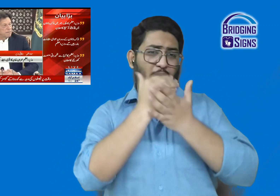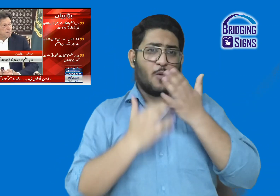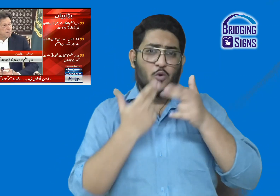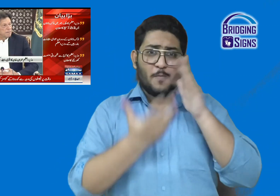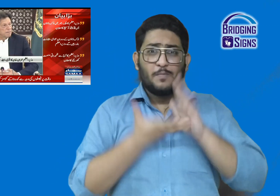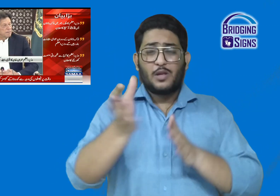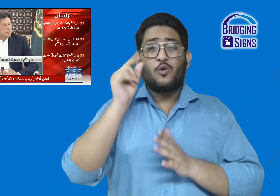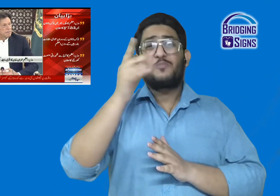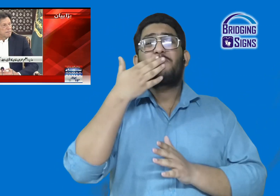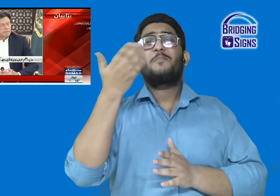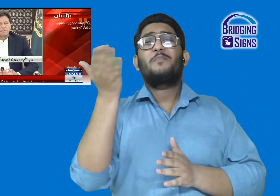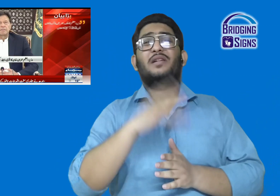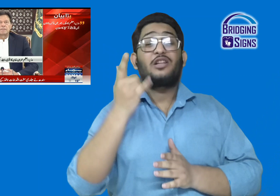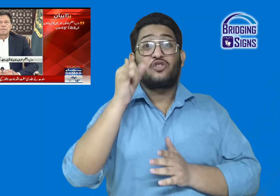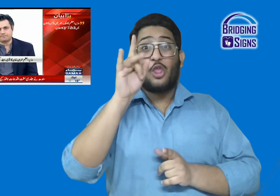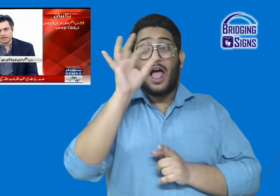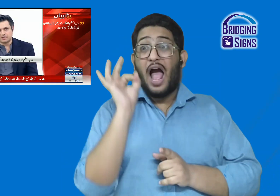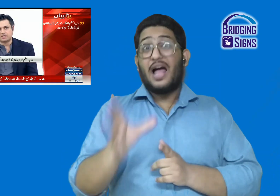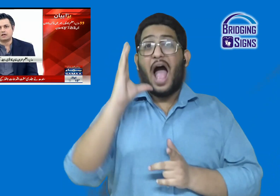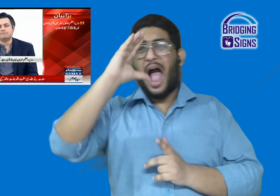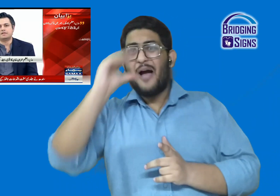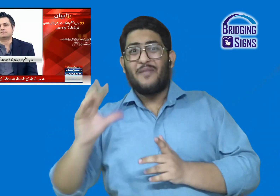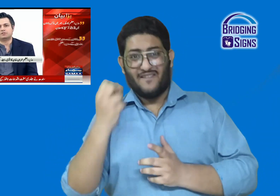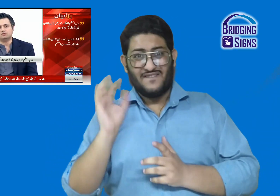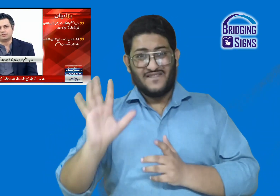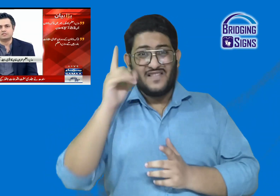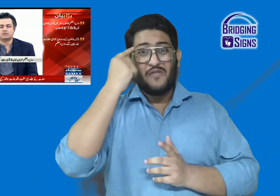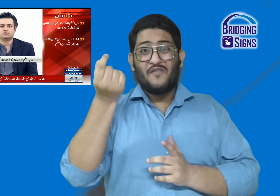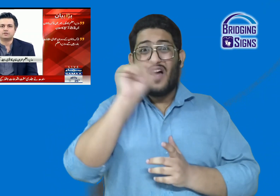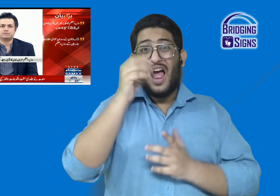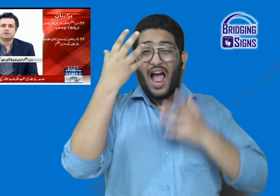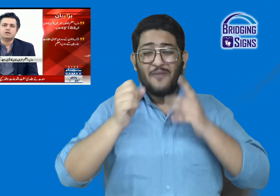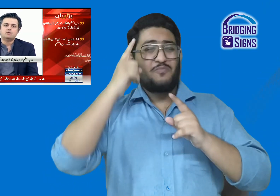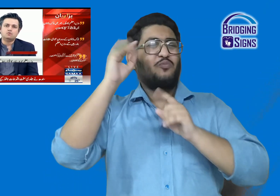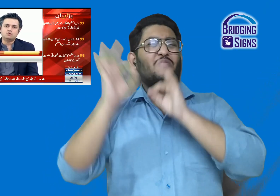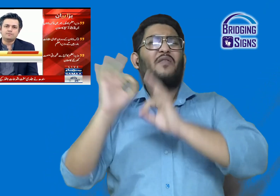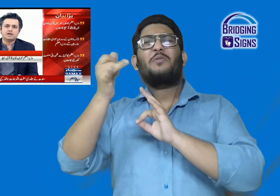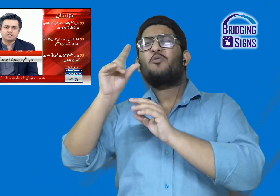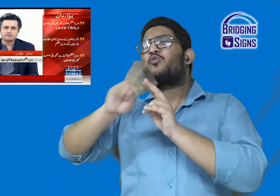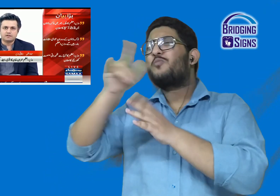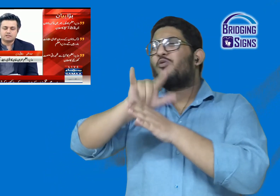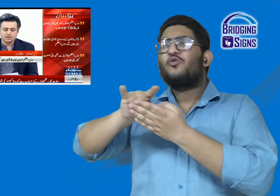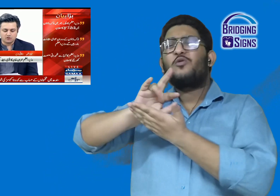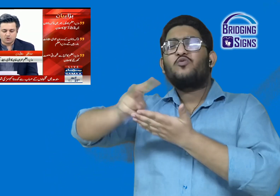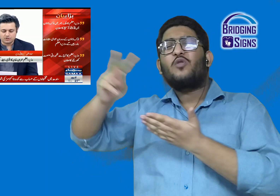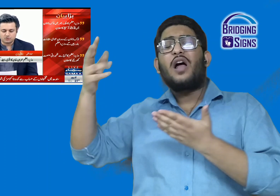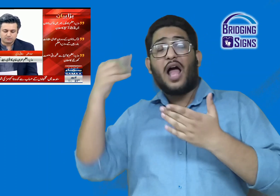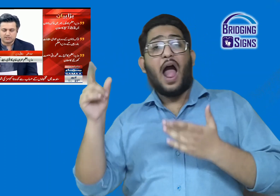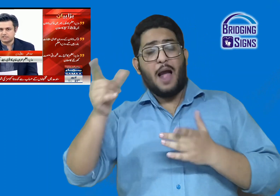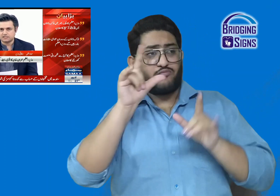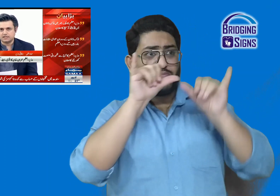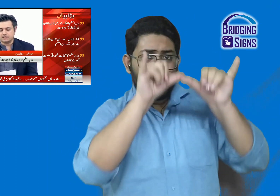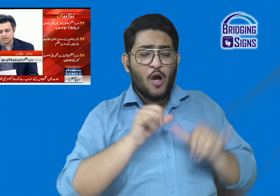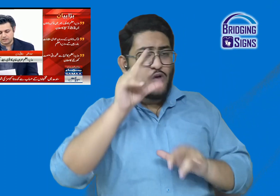यानी कि जहाँ पर ख़तरा कम है वबा के फैलने का बनिस्बत दूसरी सनतों के, उनको भी आइडेंटिफाई किया। और